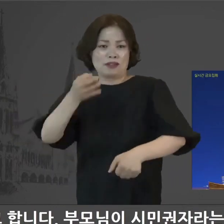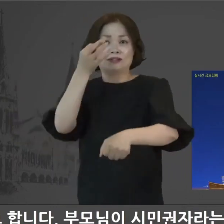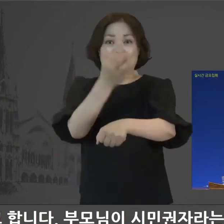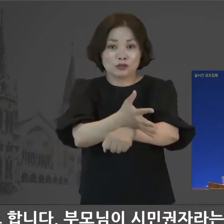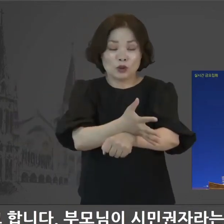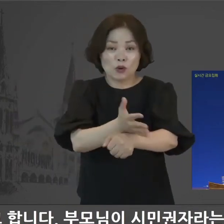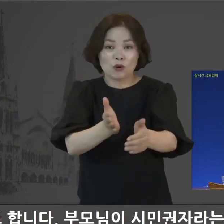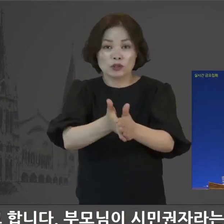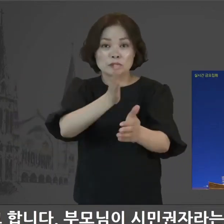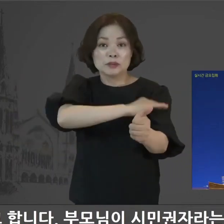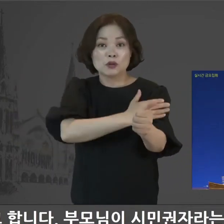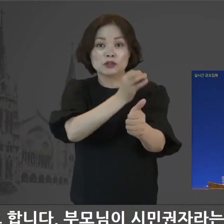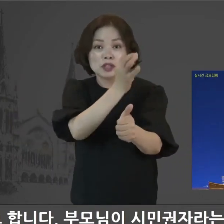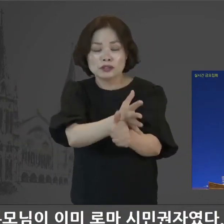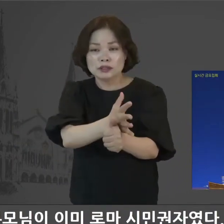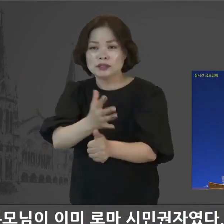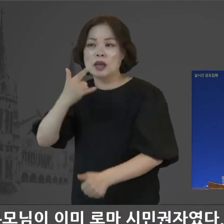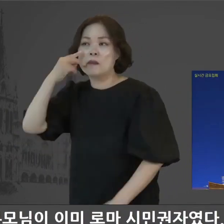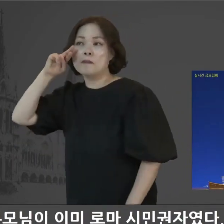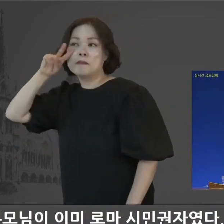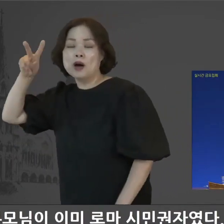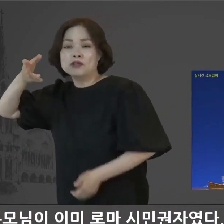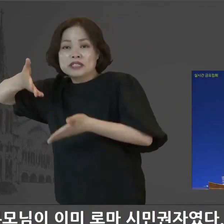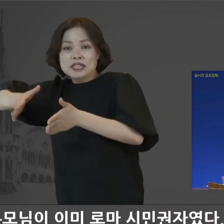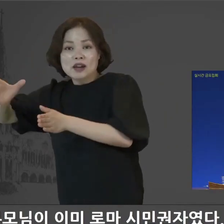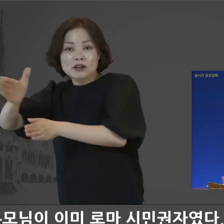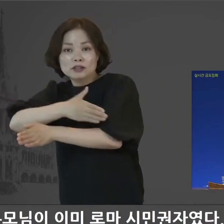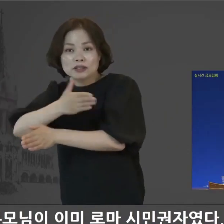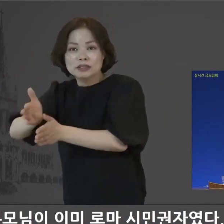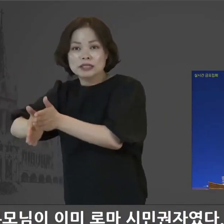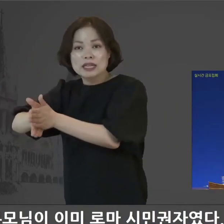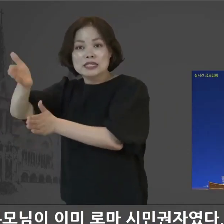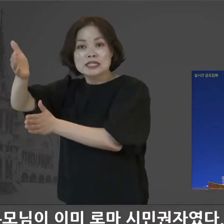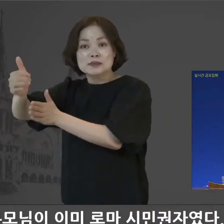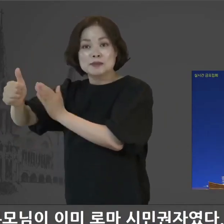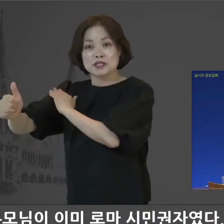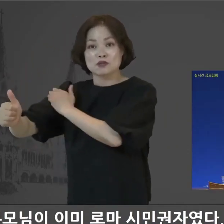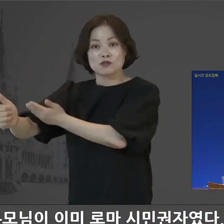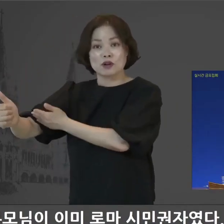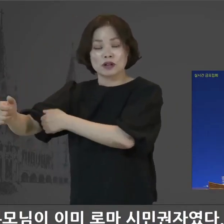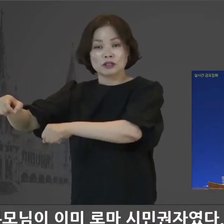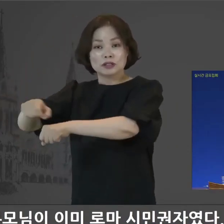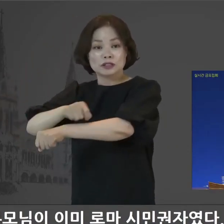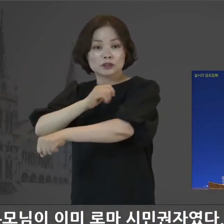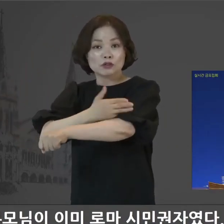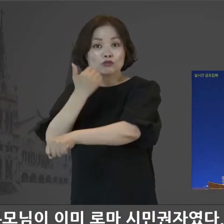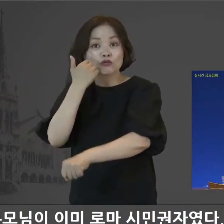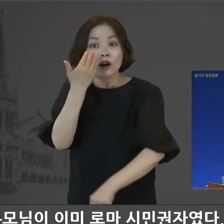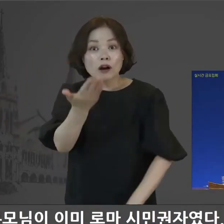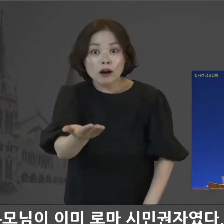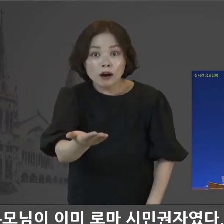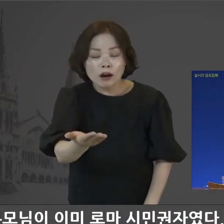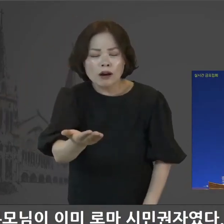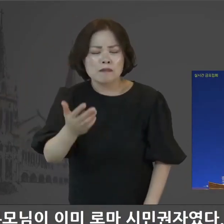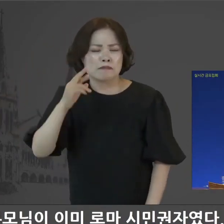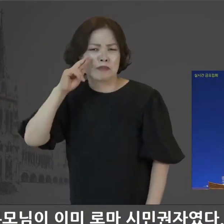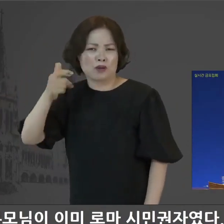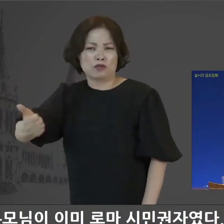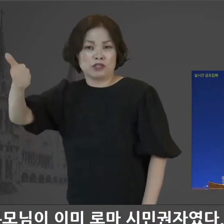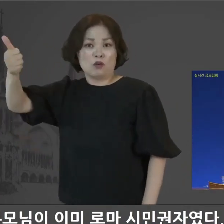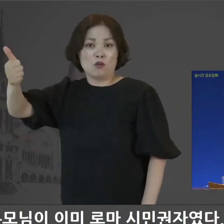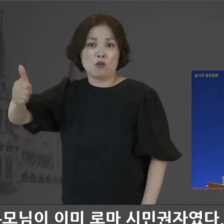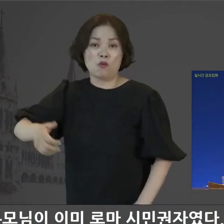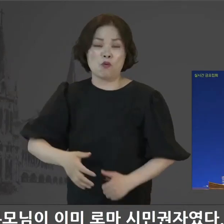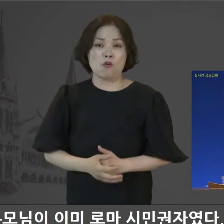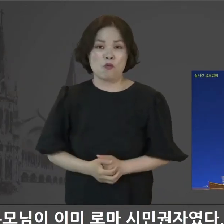바울은 어떻게 했다고요? 태어날 때부터 시민권자다. 누가 더 특권이 있겠습니까? 바울에게 더 있는